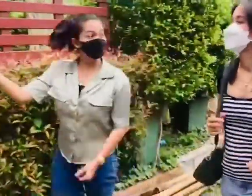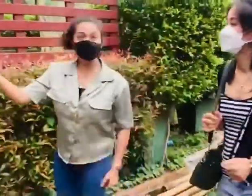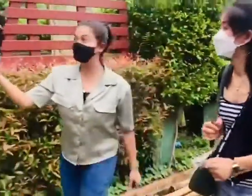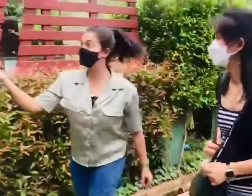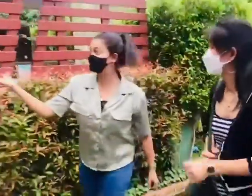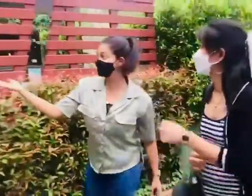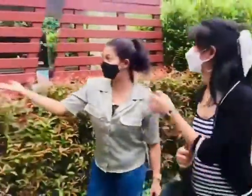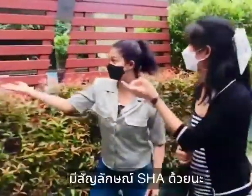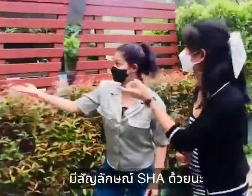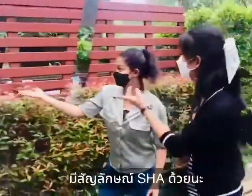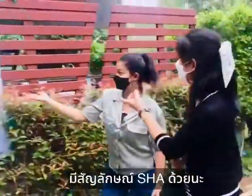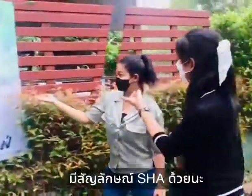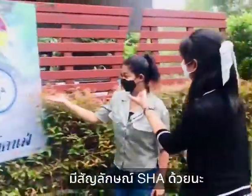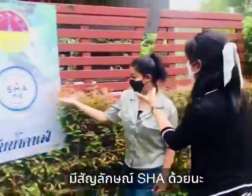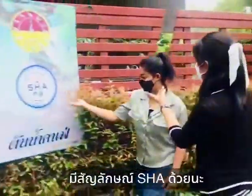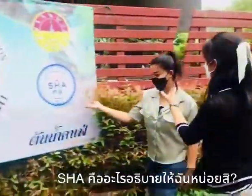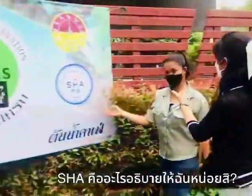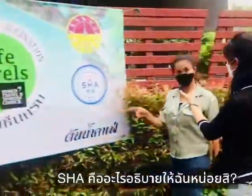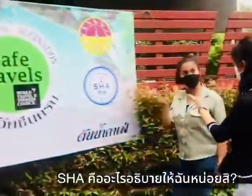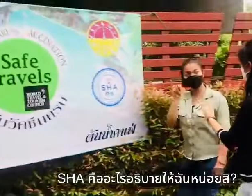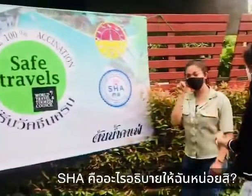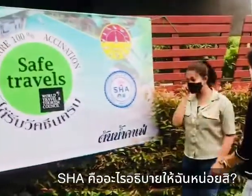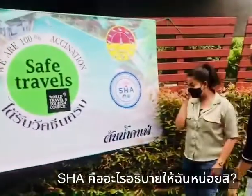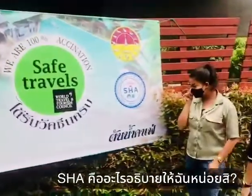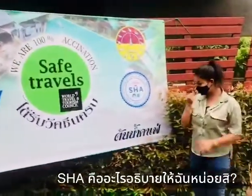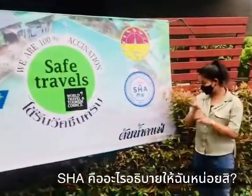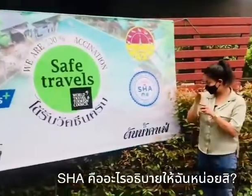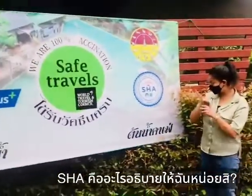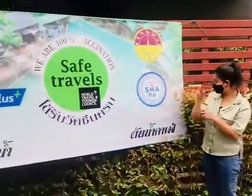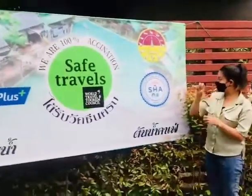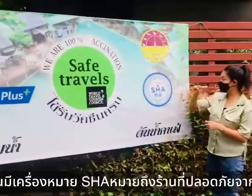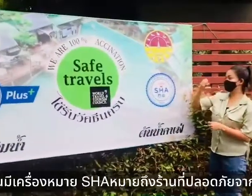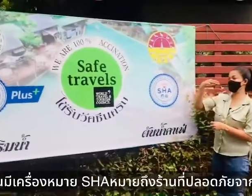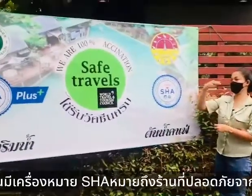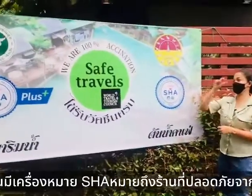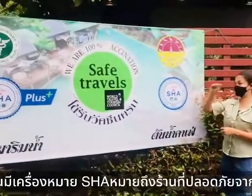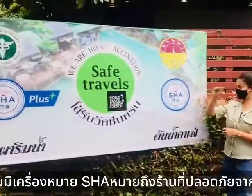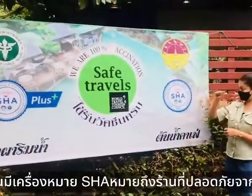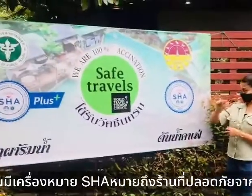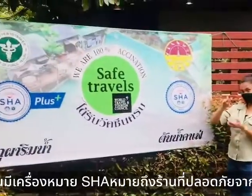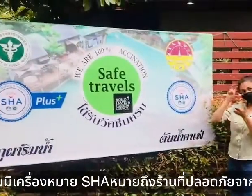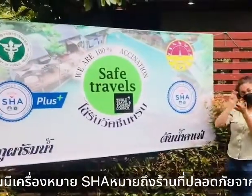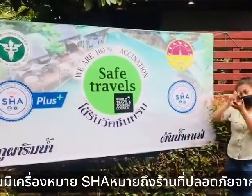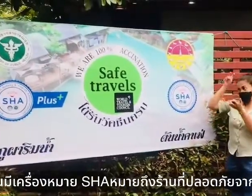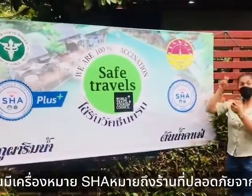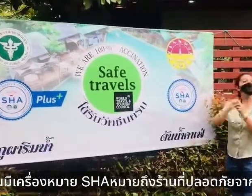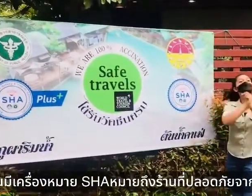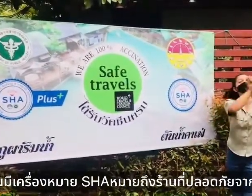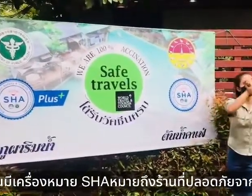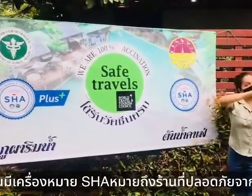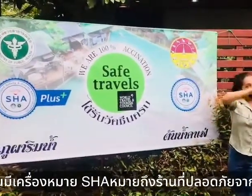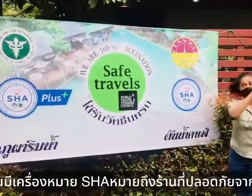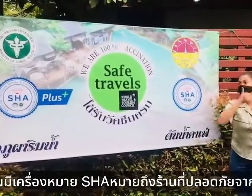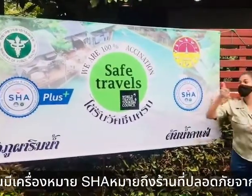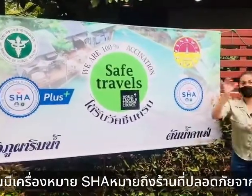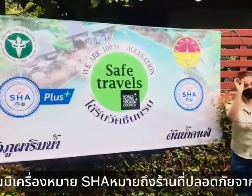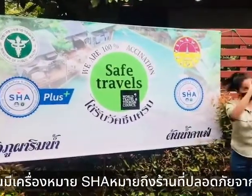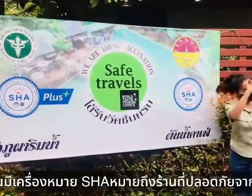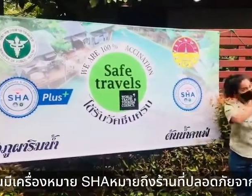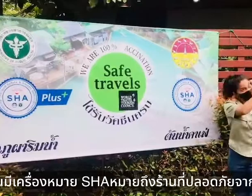มีสัญลักษณ์ SHA ด้วยนะ SHA คืออะไรอธิบายให้ฉันหน่อยสิร้านนี้มีเครื่องหมาย SHA หมายถึงร้านที่ปลอด